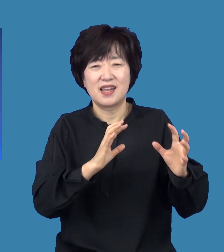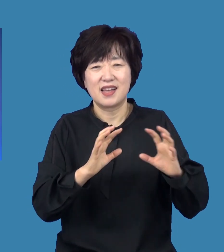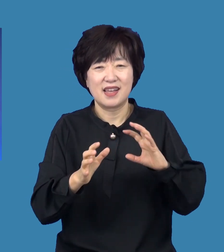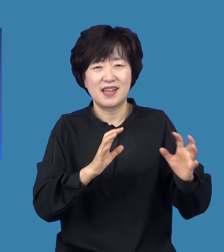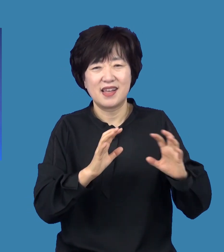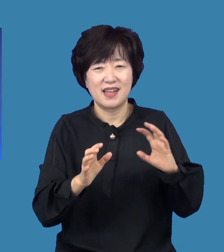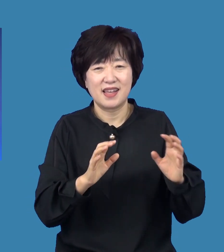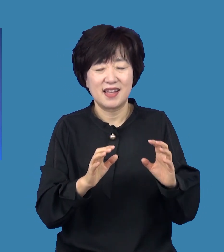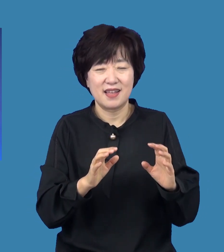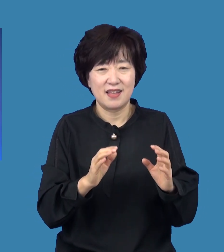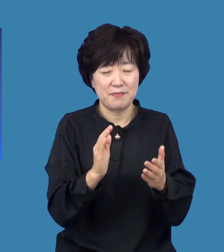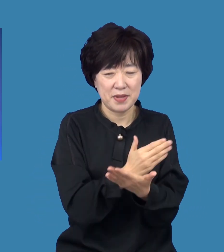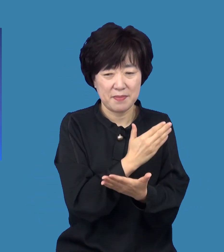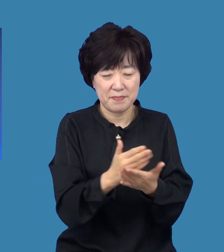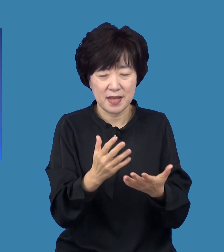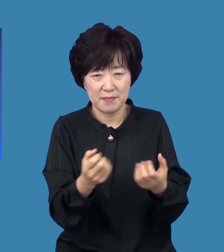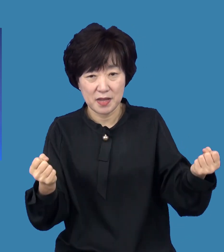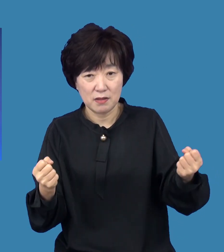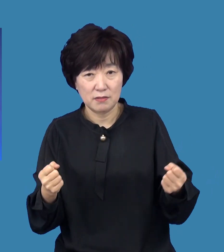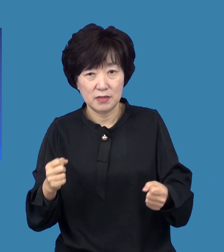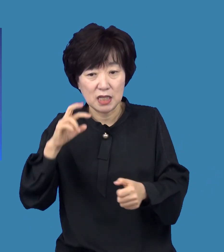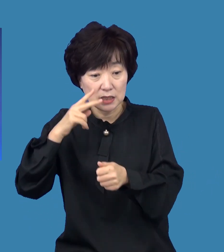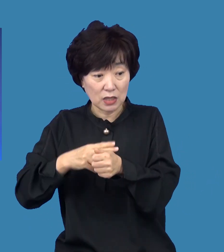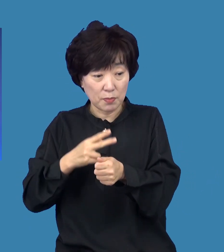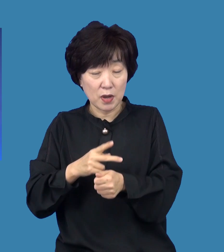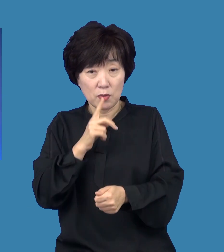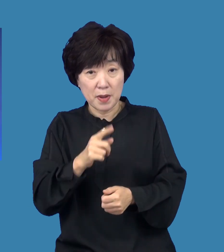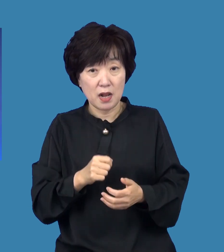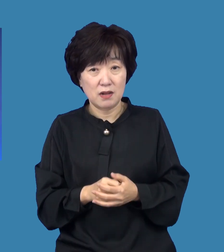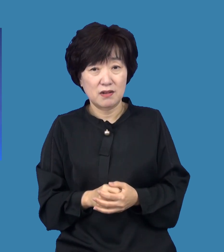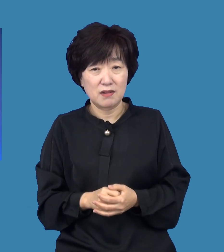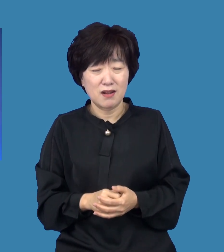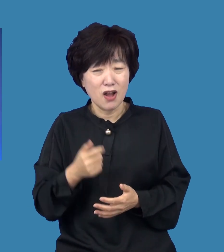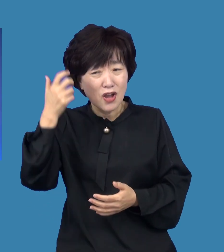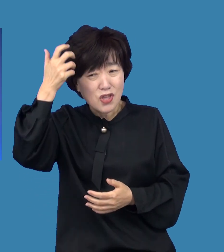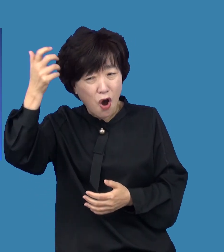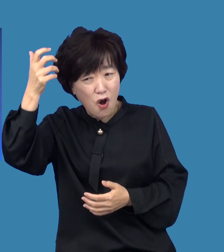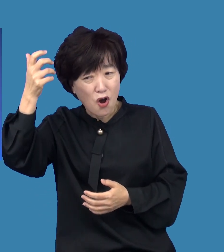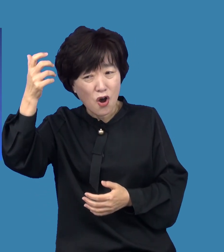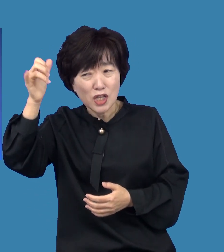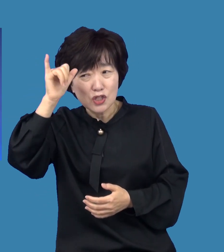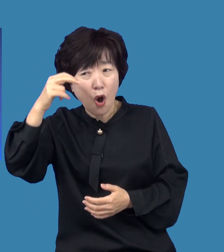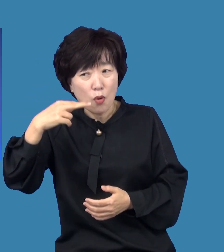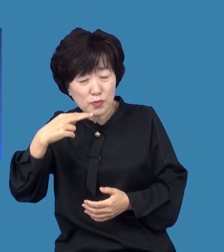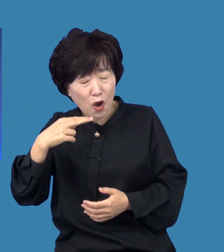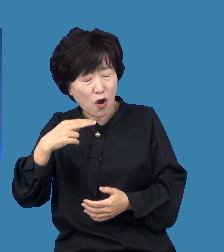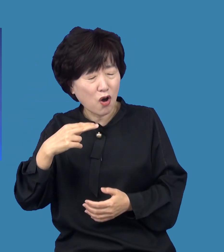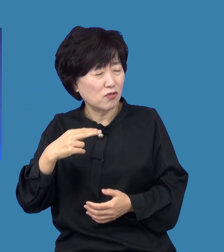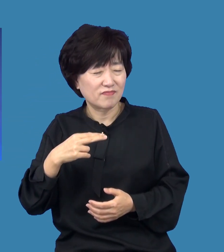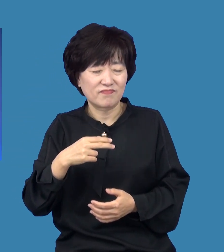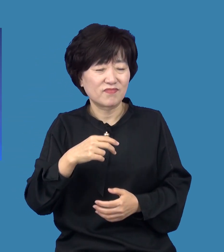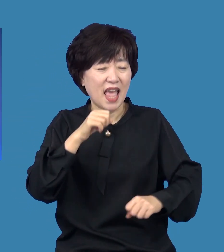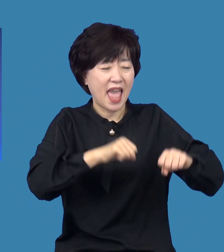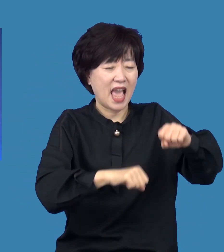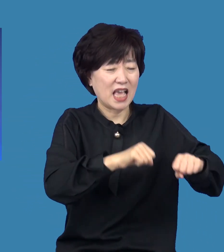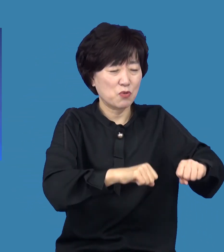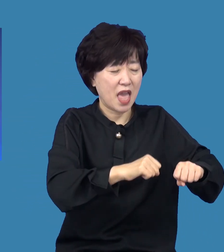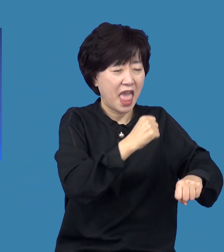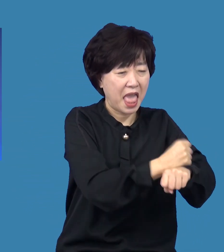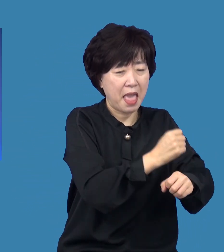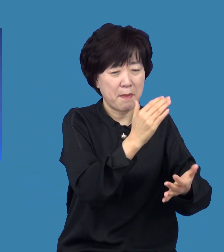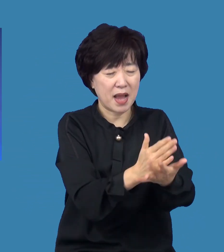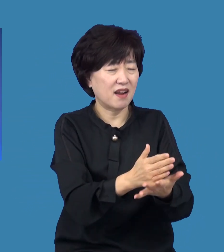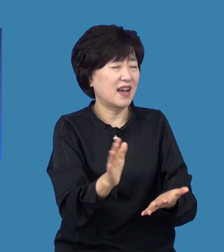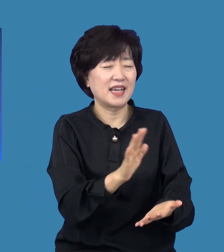분류하려고 노력했어요. 그런데 바울은 그렇지 않다는 거야. 영적이냐 아니냐 하는 것은 그런 것으로 판단하는 게 아니라는 거야. 영적이냐 아니냐 하는